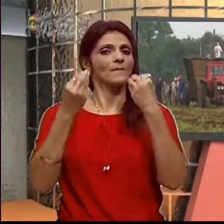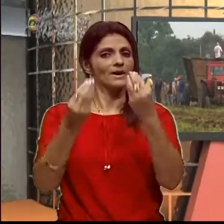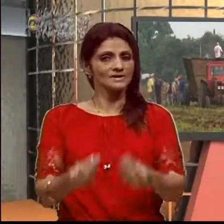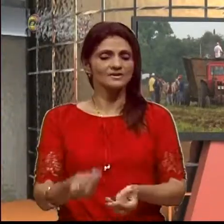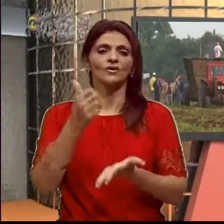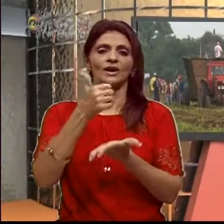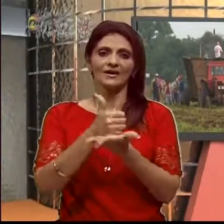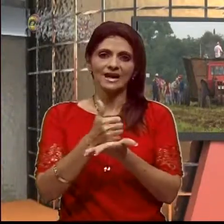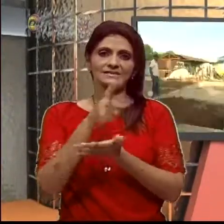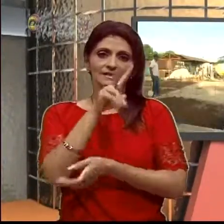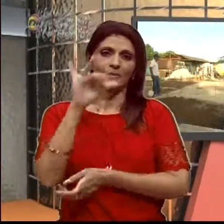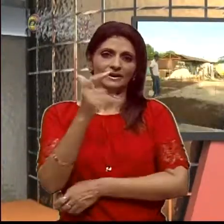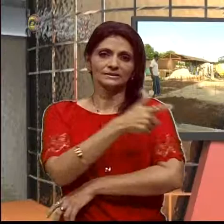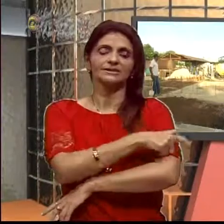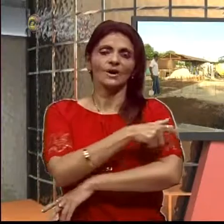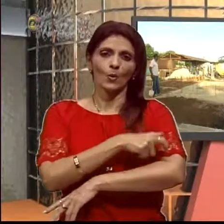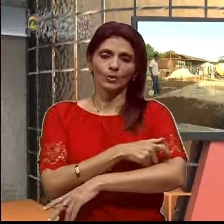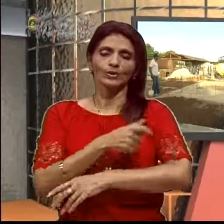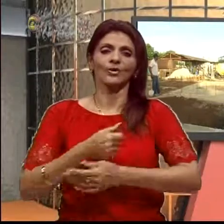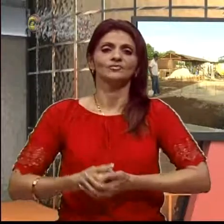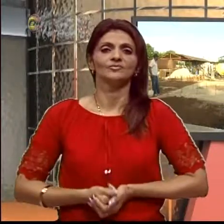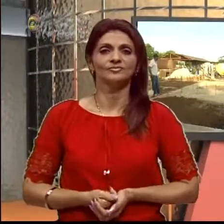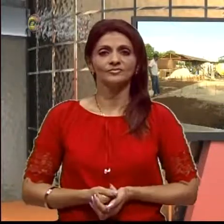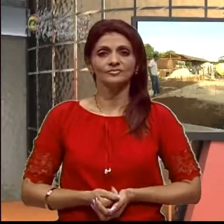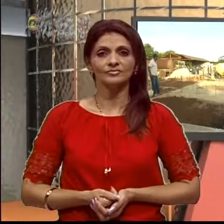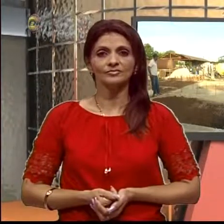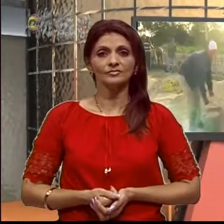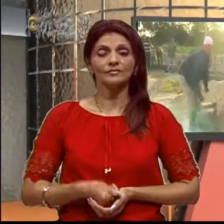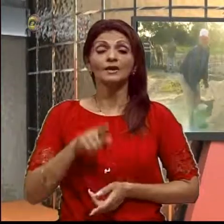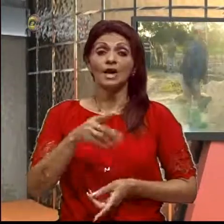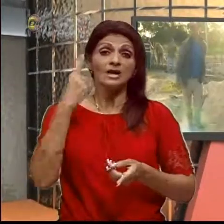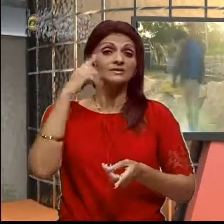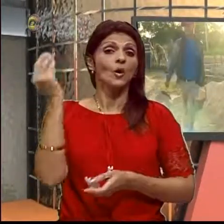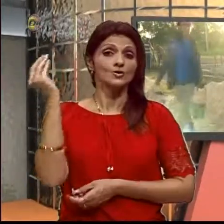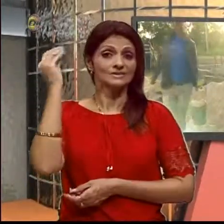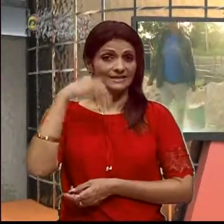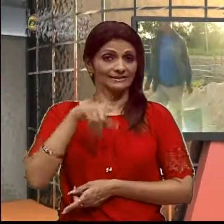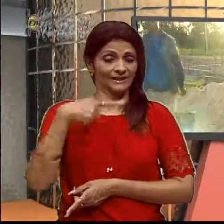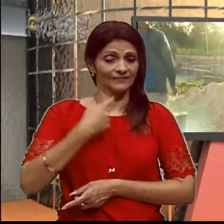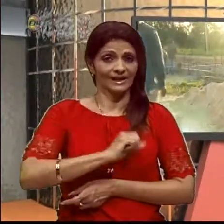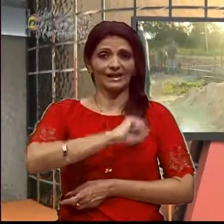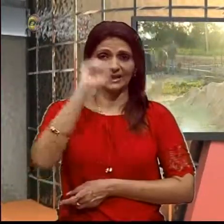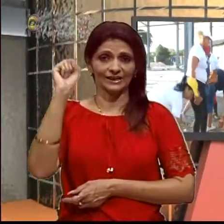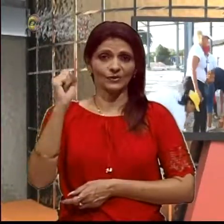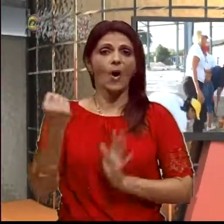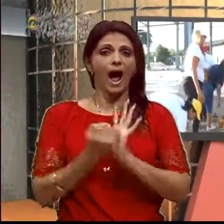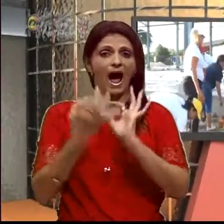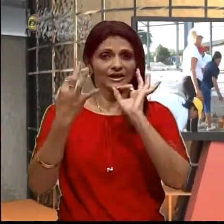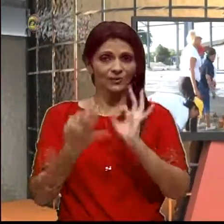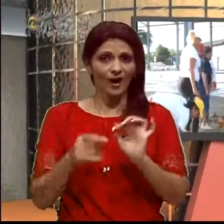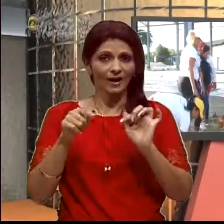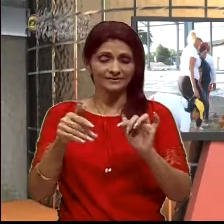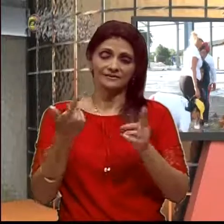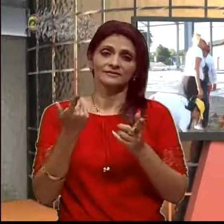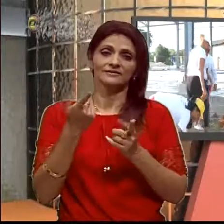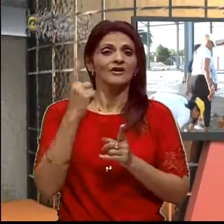país por el 26 de julio. Conscientes del reto actual de cara a la efeméride, se